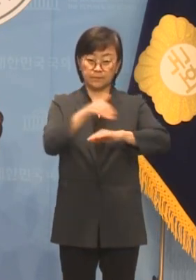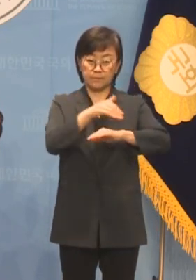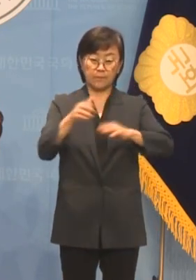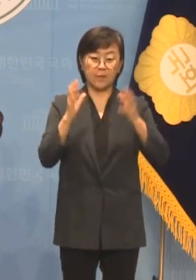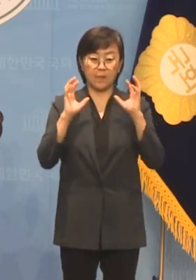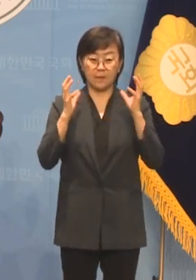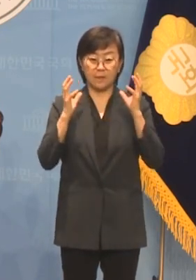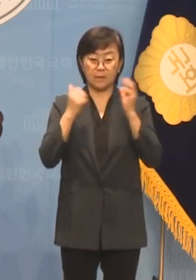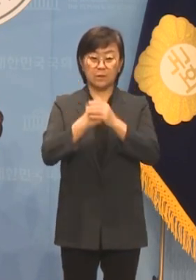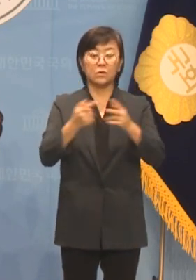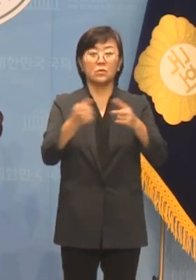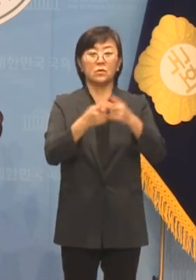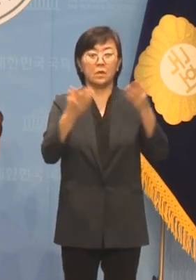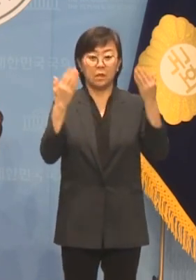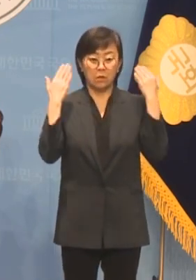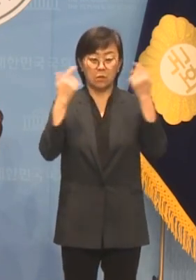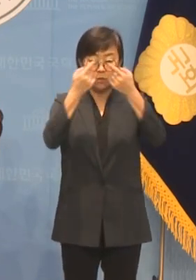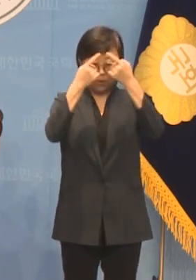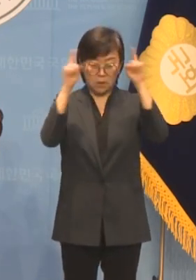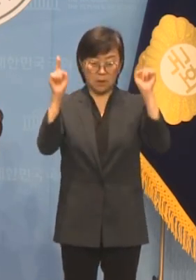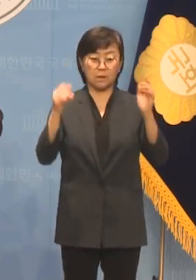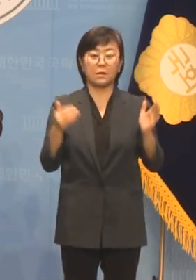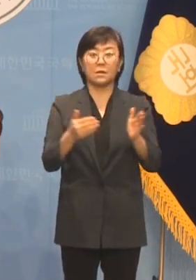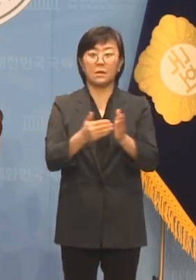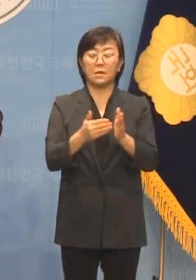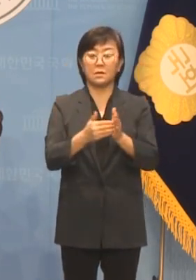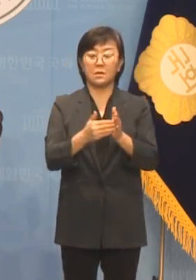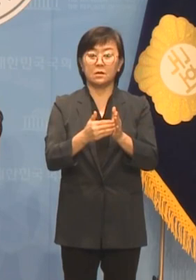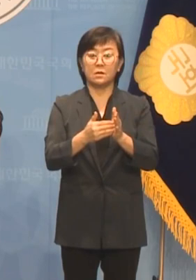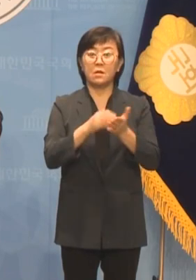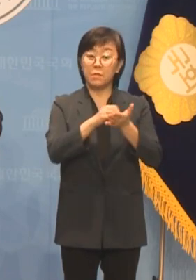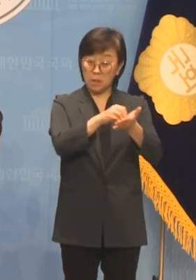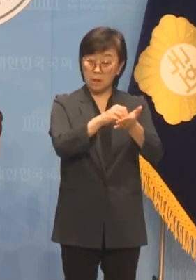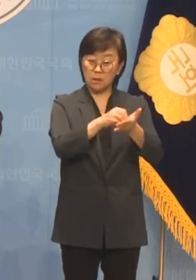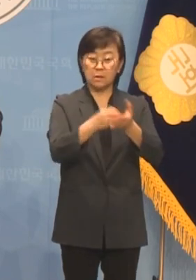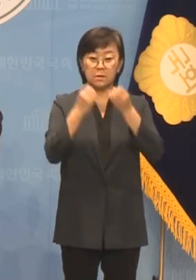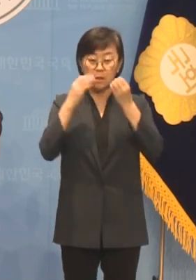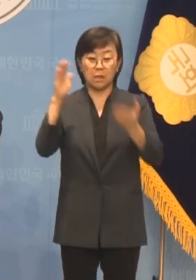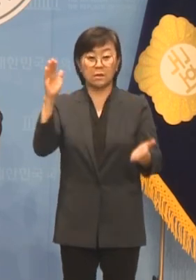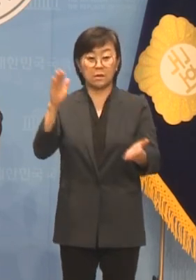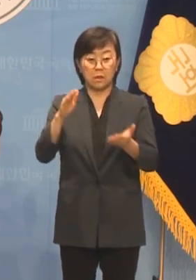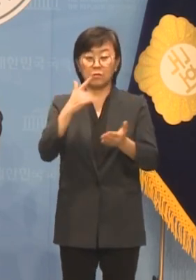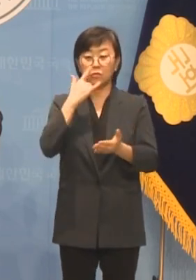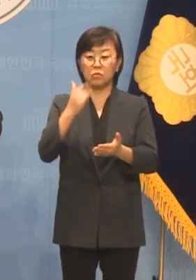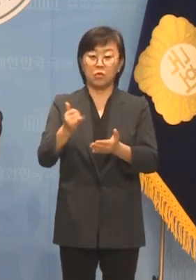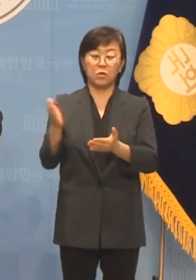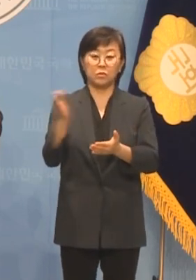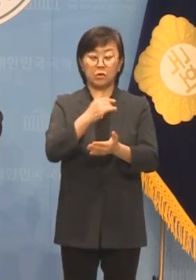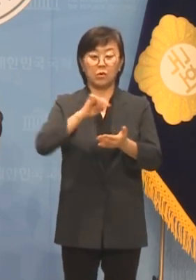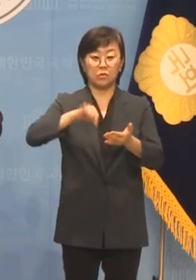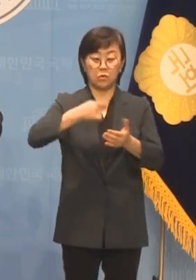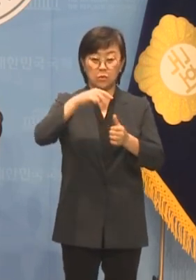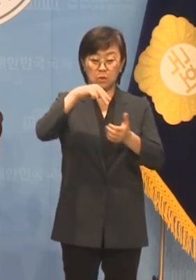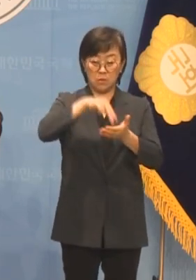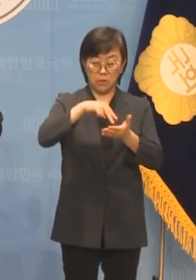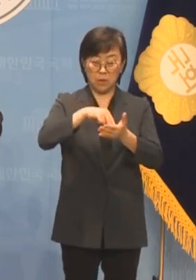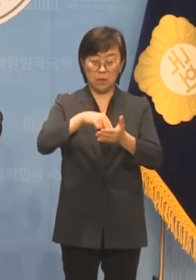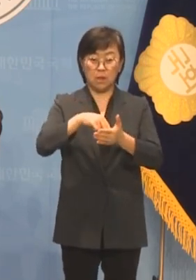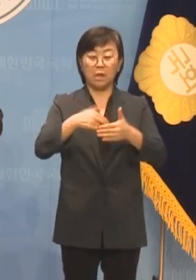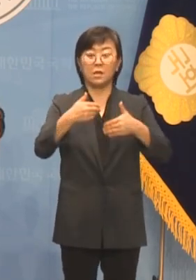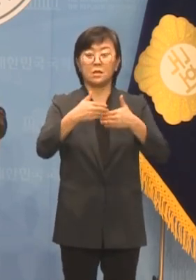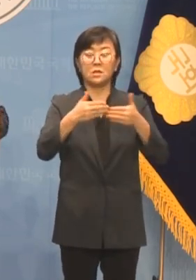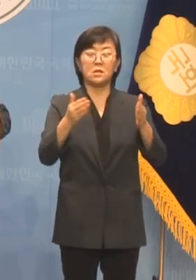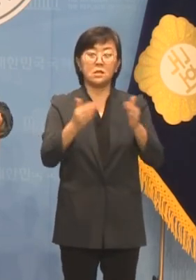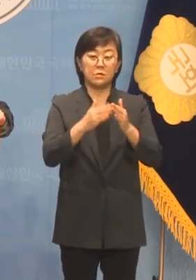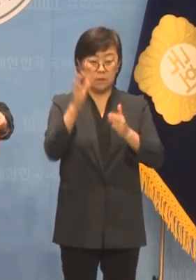영유아, 초등학교부터 대학까지 입학을 하는 신입생, 부모로부터 독립하여 첫 번째 방을